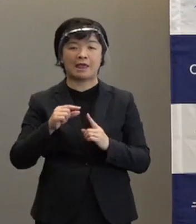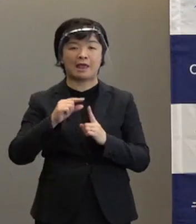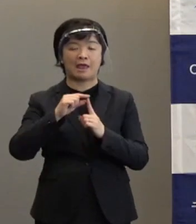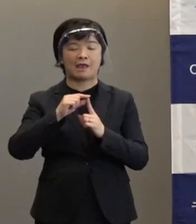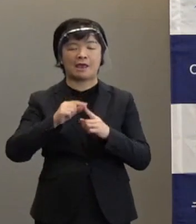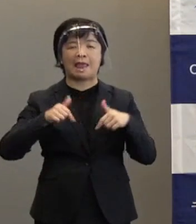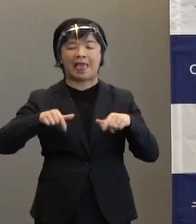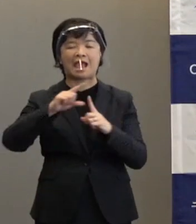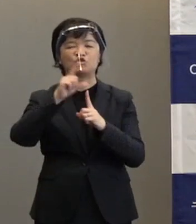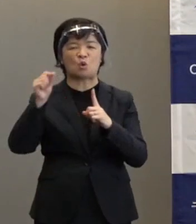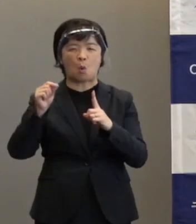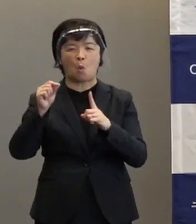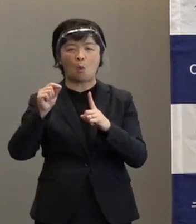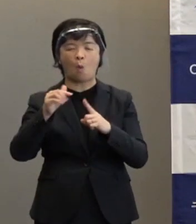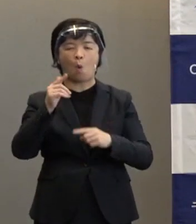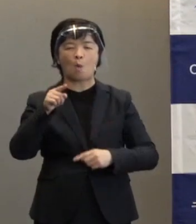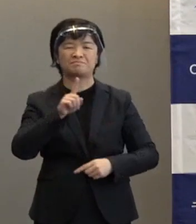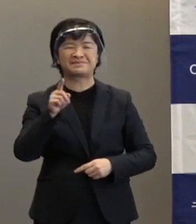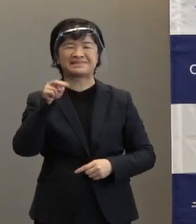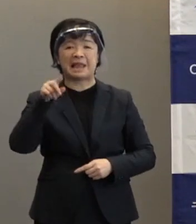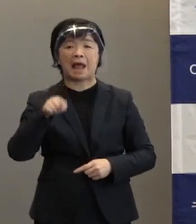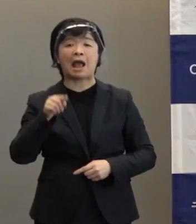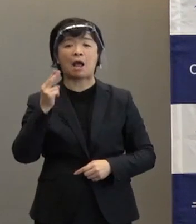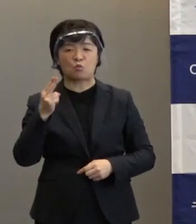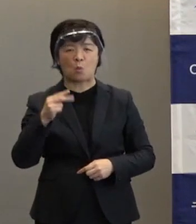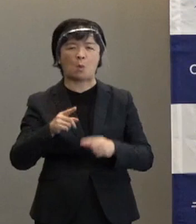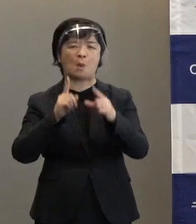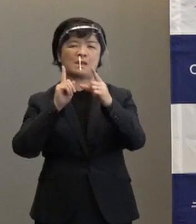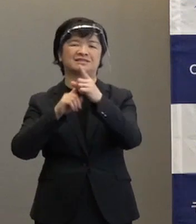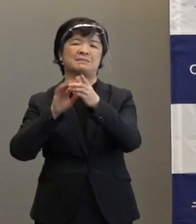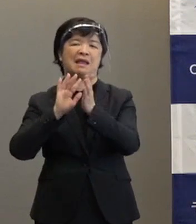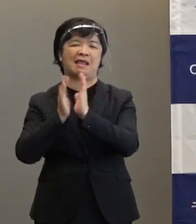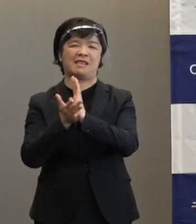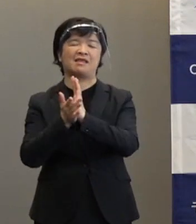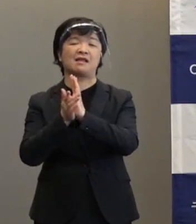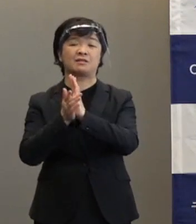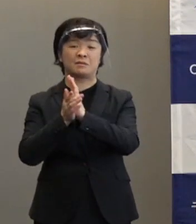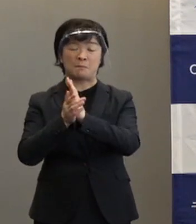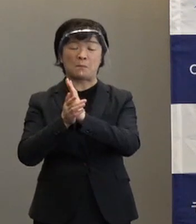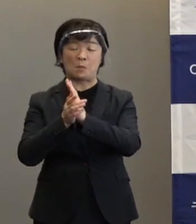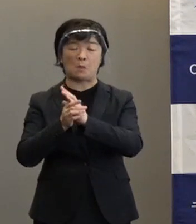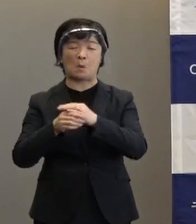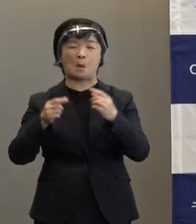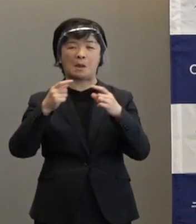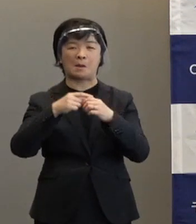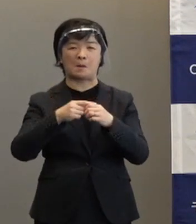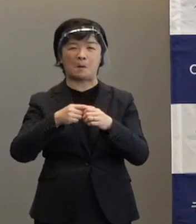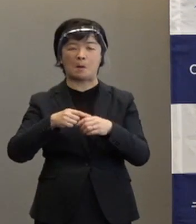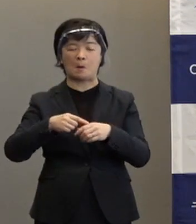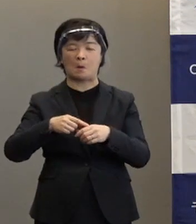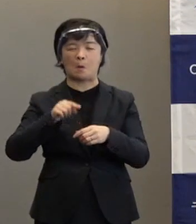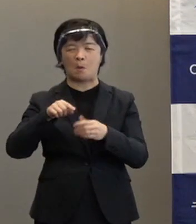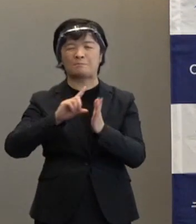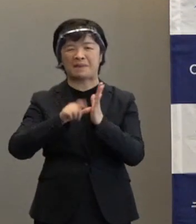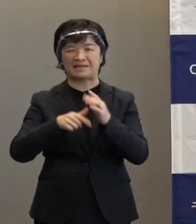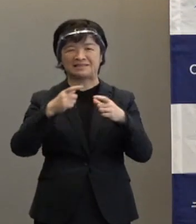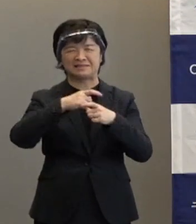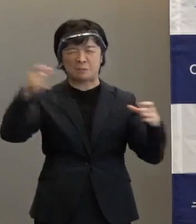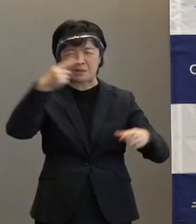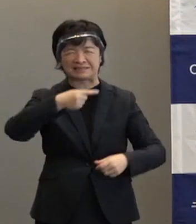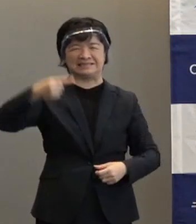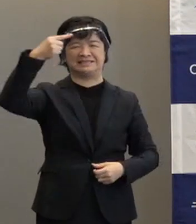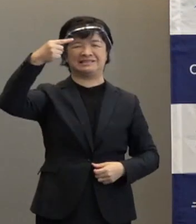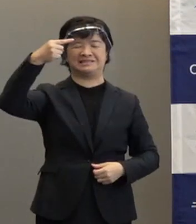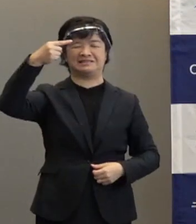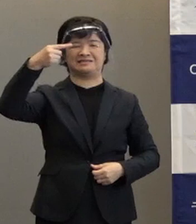を抱えていて、千葉県 の、 その産業部門の CO2 排出量は全国1位となっていますので、まあ、最も、まあ、日本